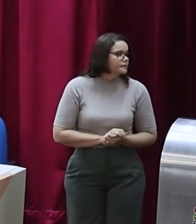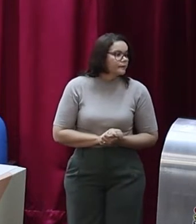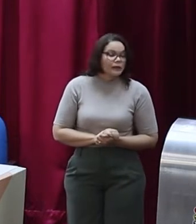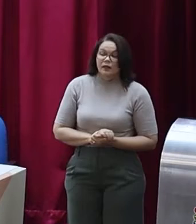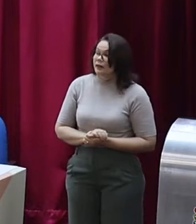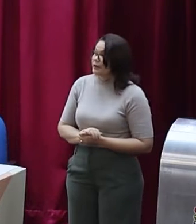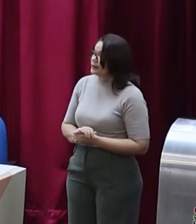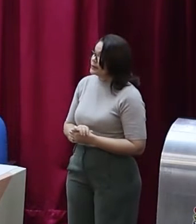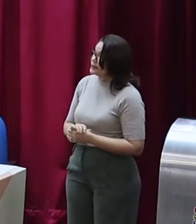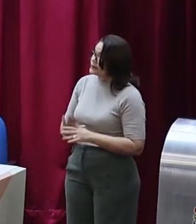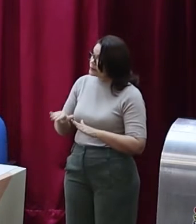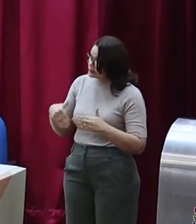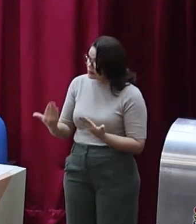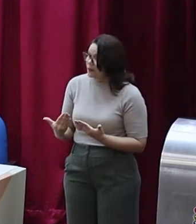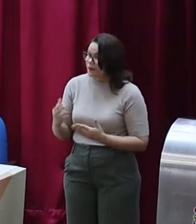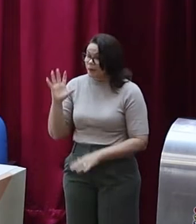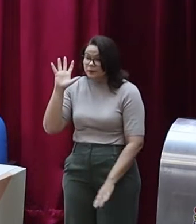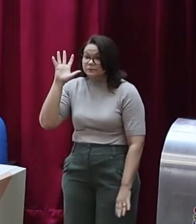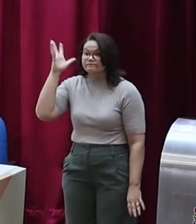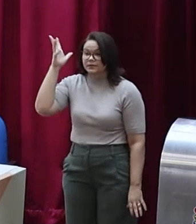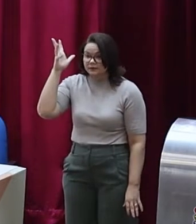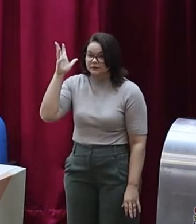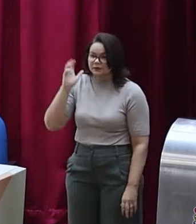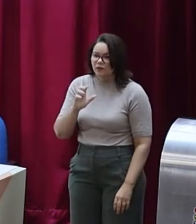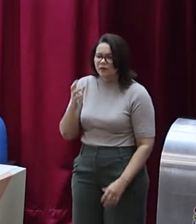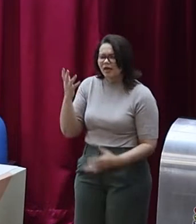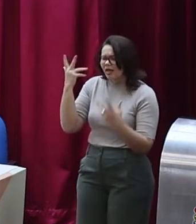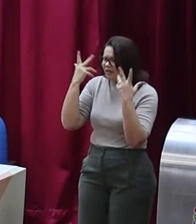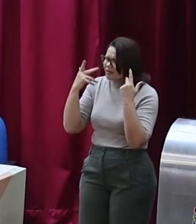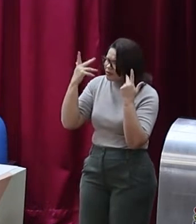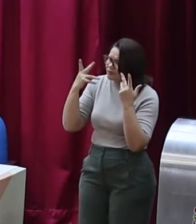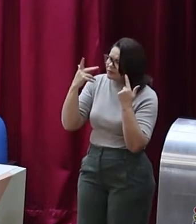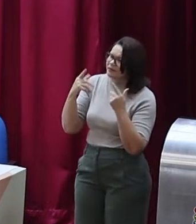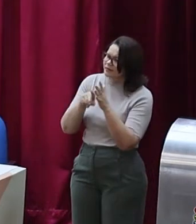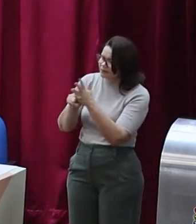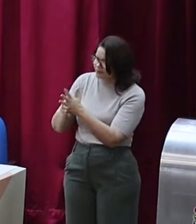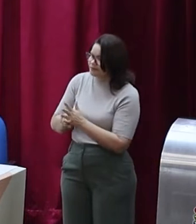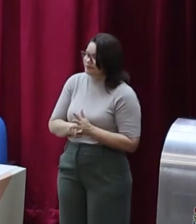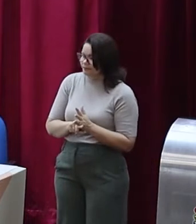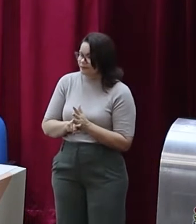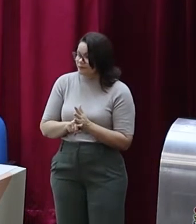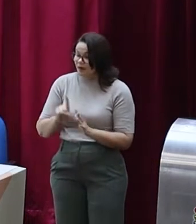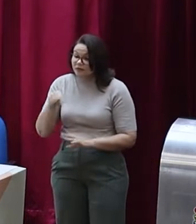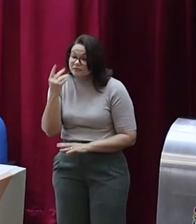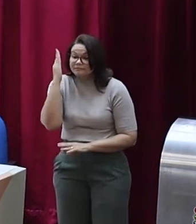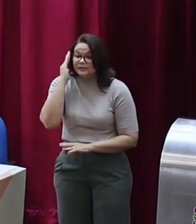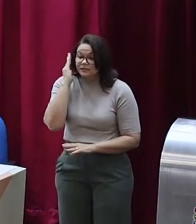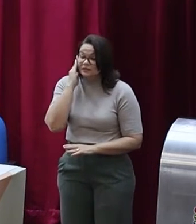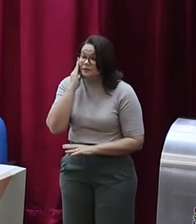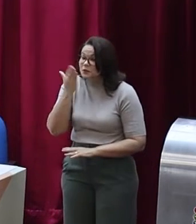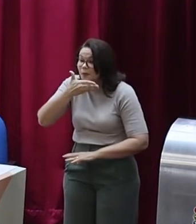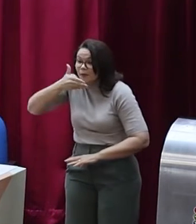Então, como decisão natural da evolução dessas pesquisas, nós entendemos que o